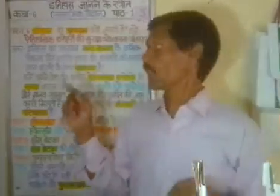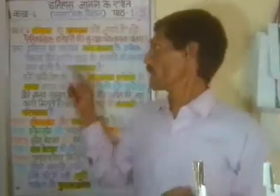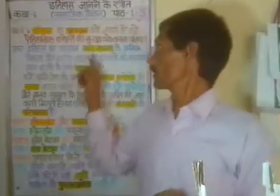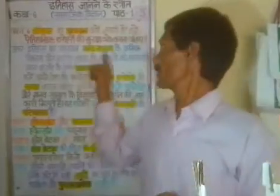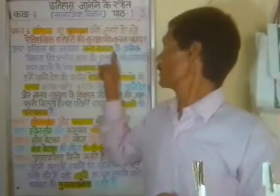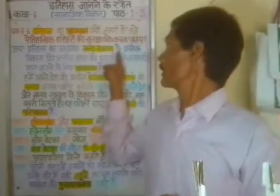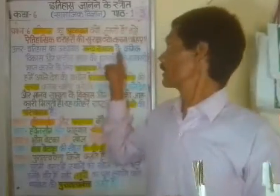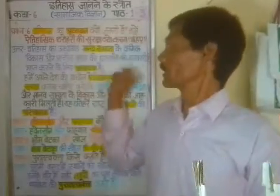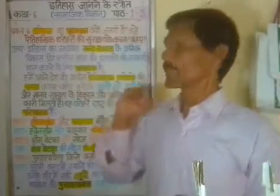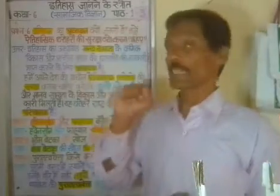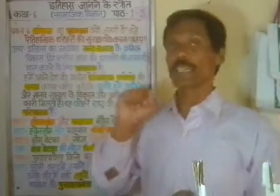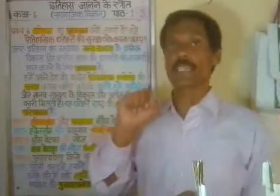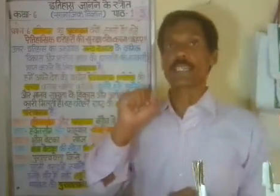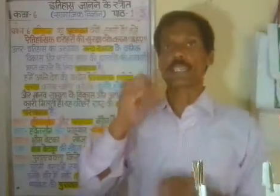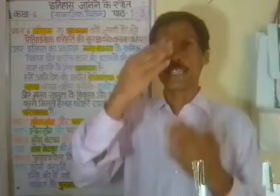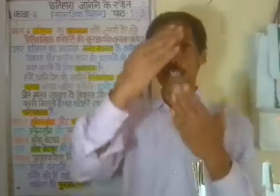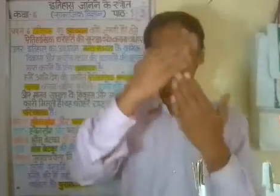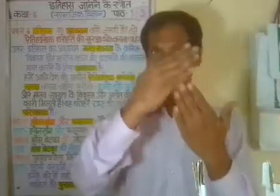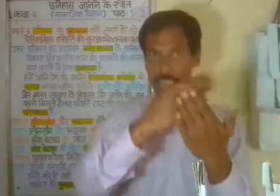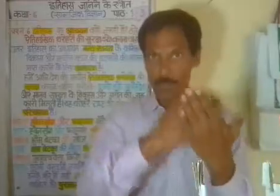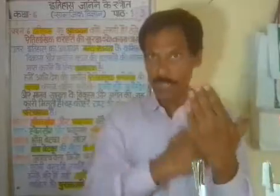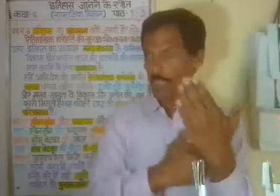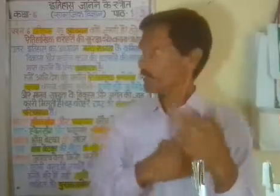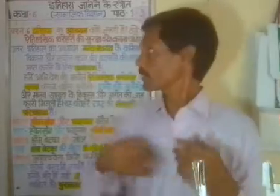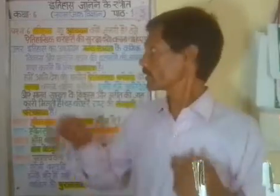सभ्यता के क्रमिक